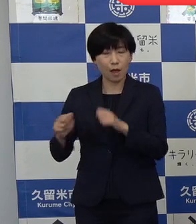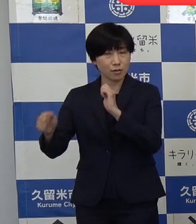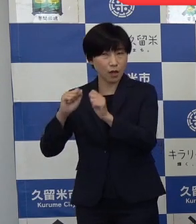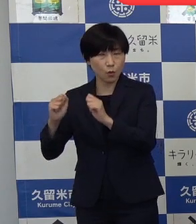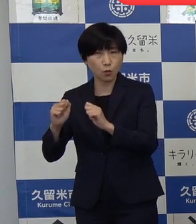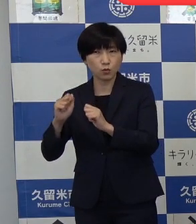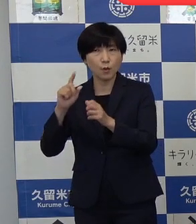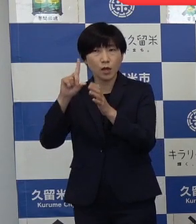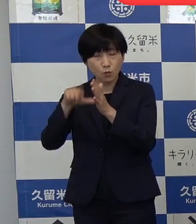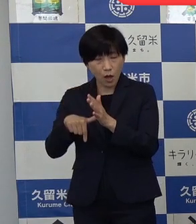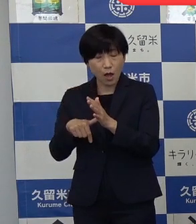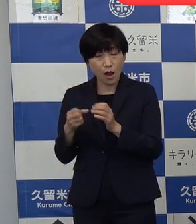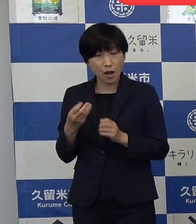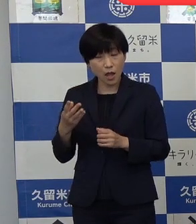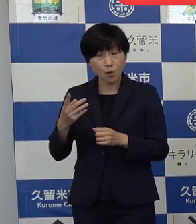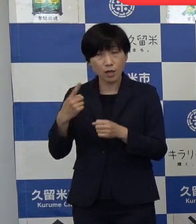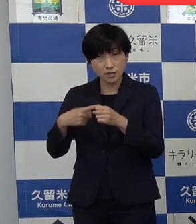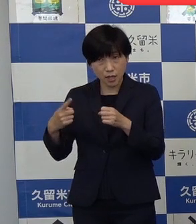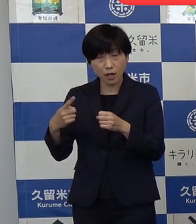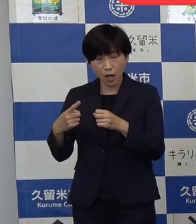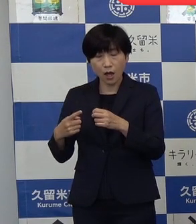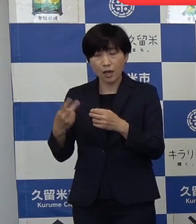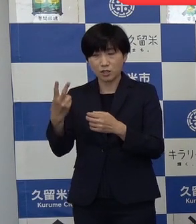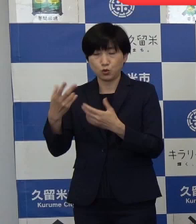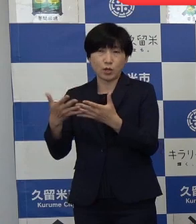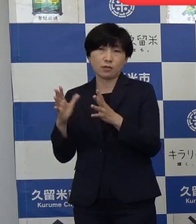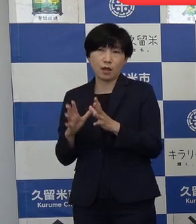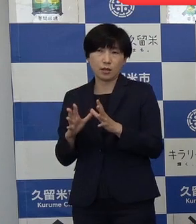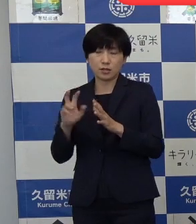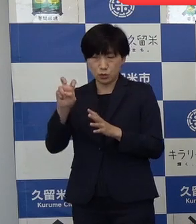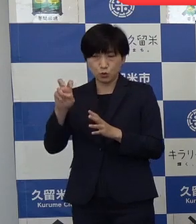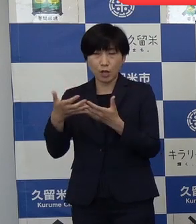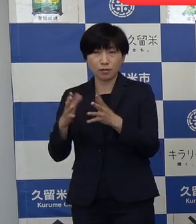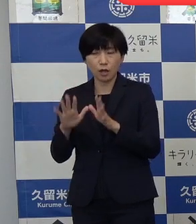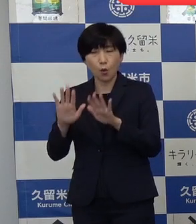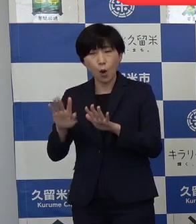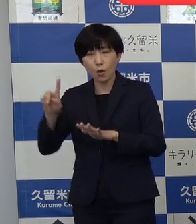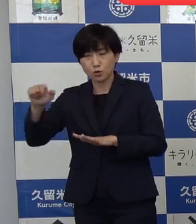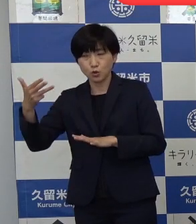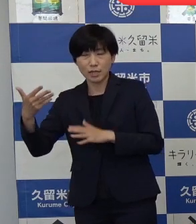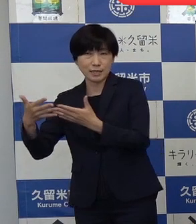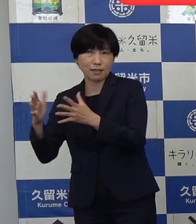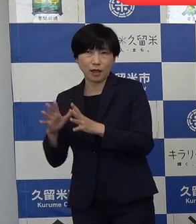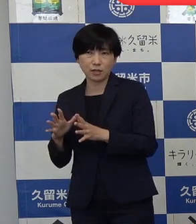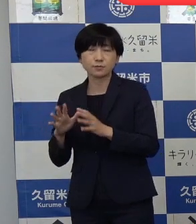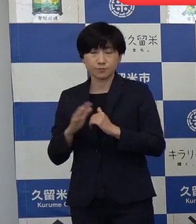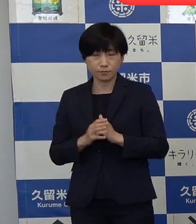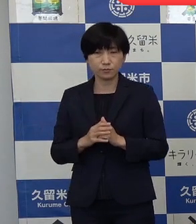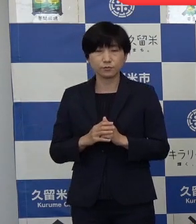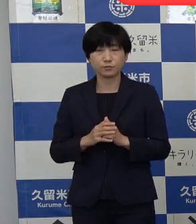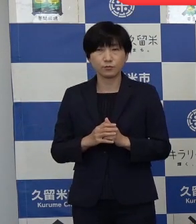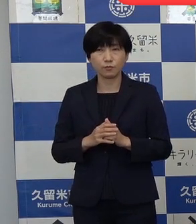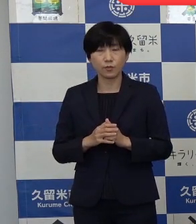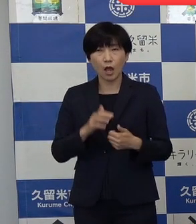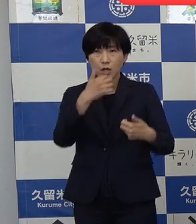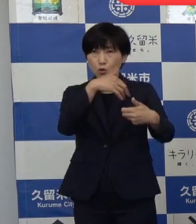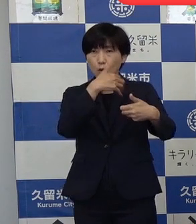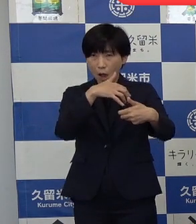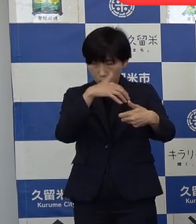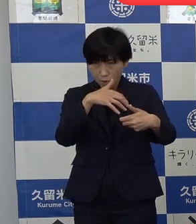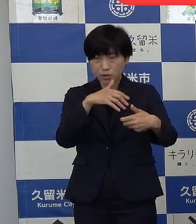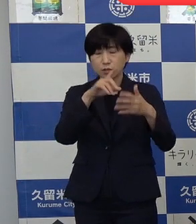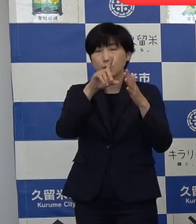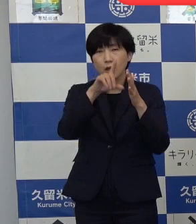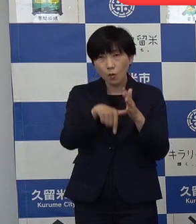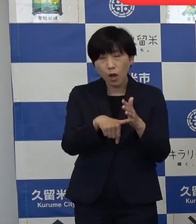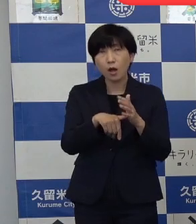が令和元年が20、それが今回は18団体、それからソロ版踊りのソ